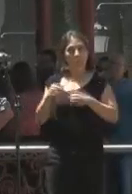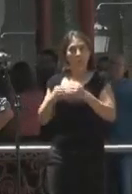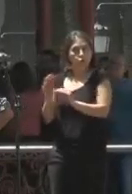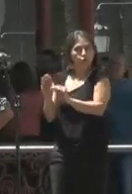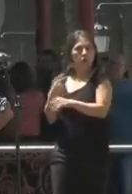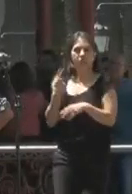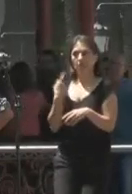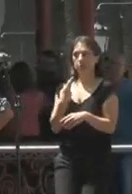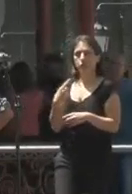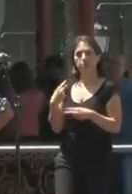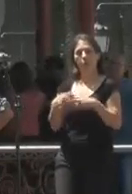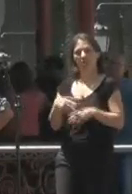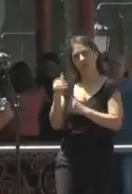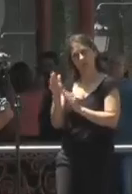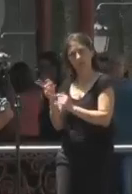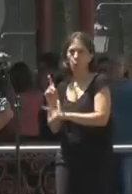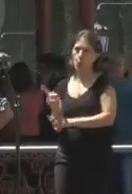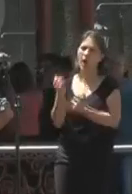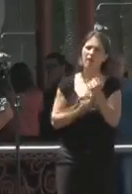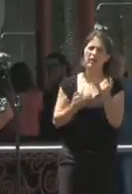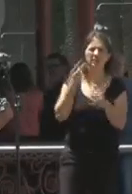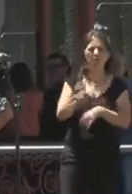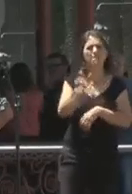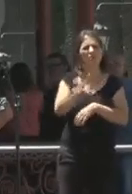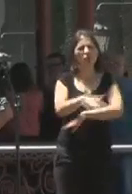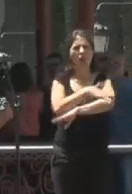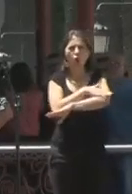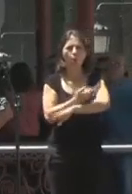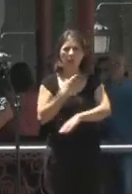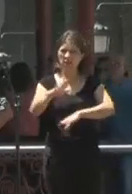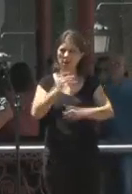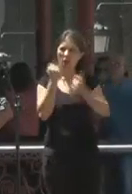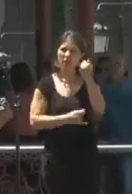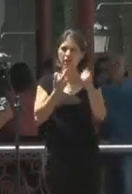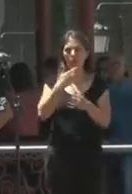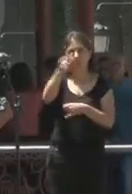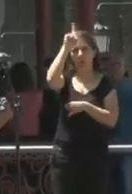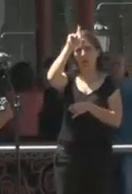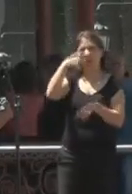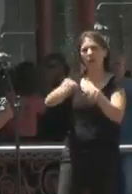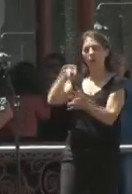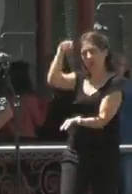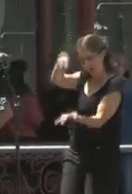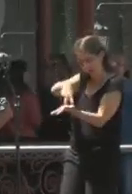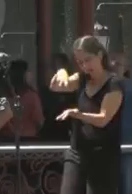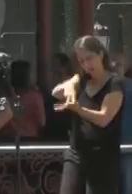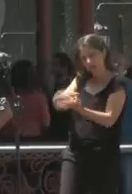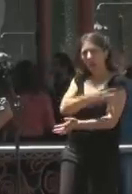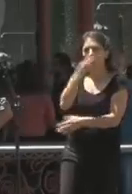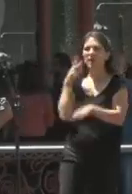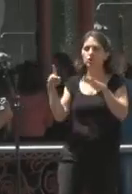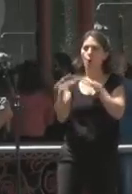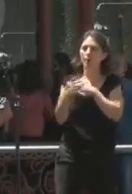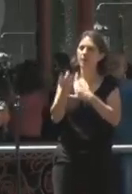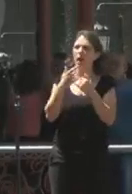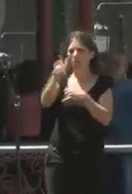o para su familia. A mí me enseñaron que un gobernante malo es aquel que acude a Berlín a arrodillarse, a hacer los recortes que le